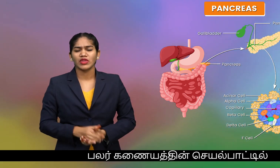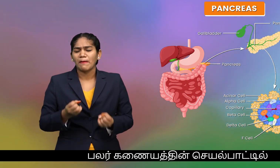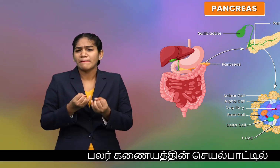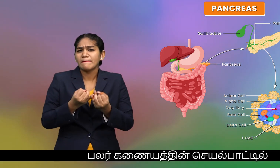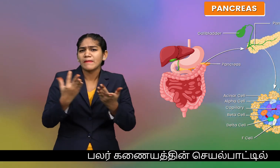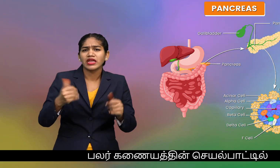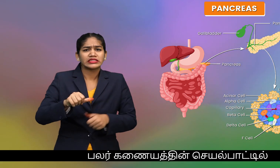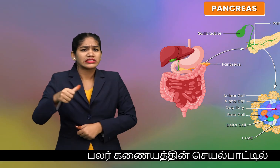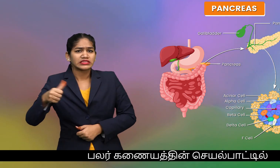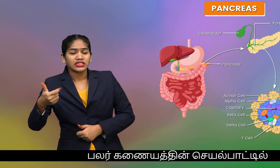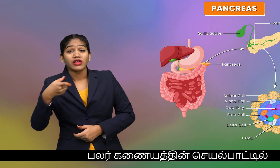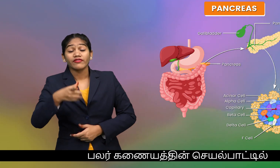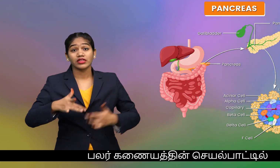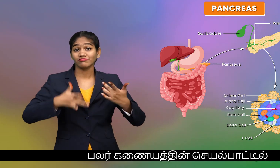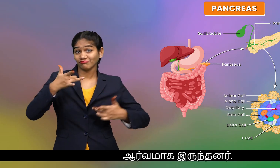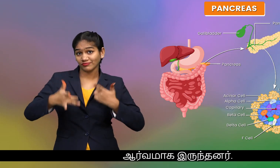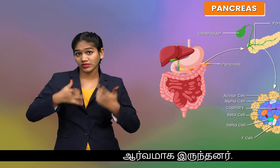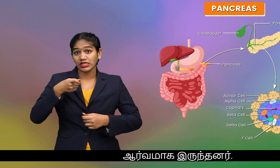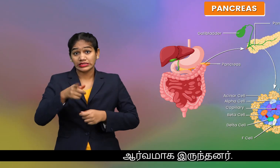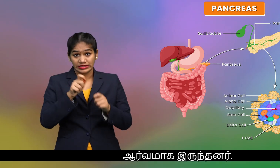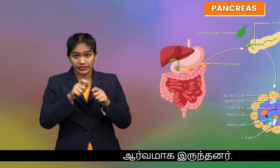பலர் கணையத்தின் செயல்பாட்டில் ஆர்வமாக இருந்தனர்.